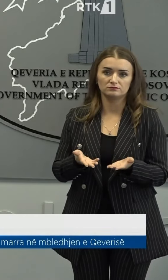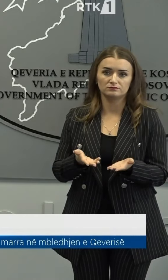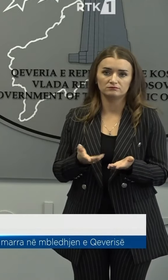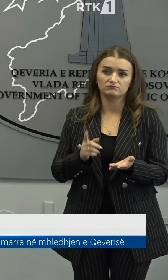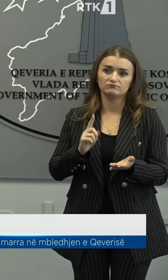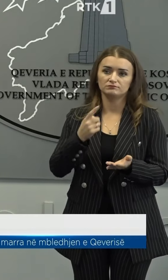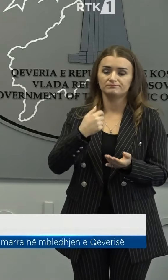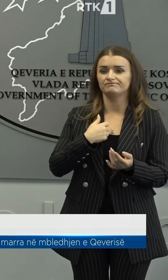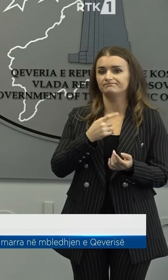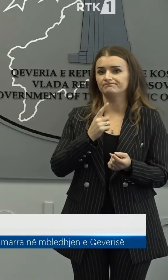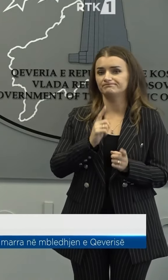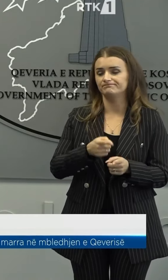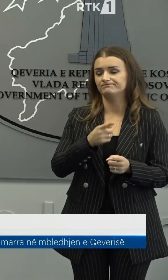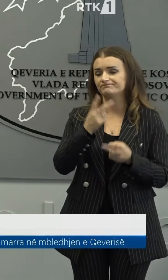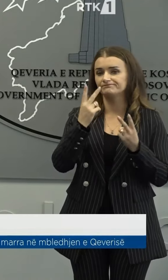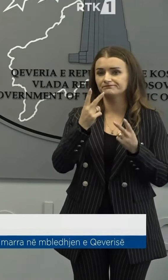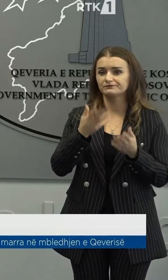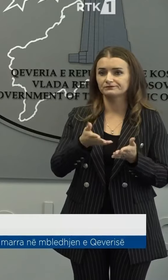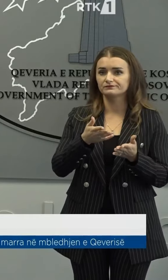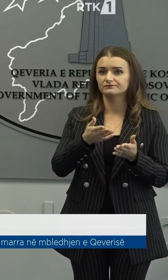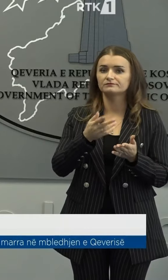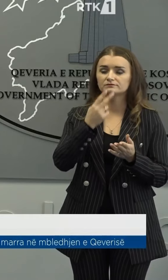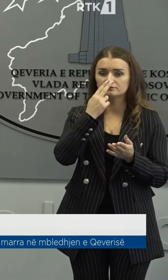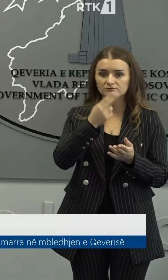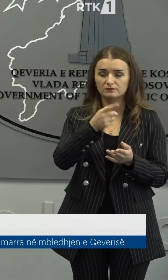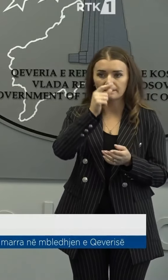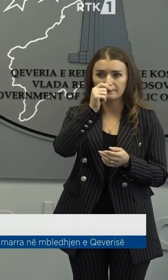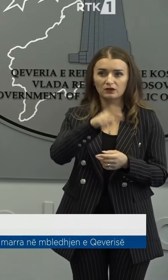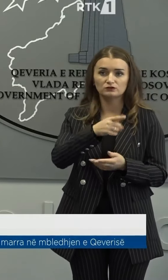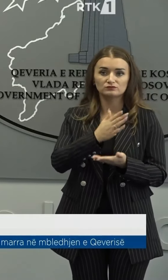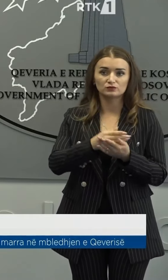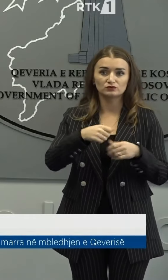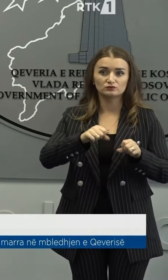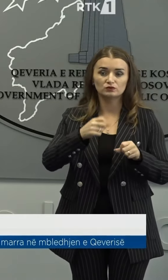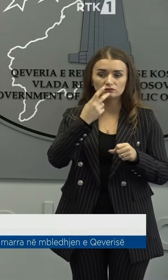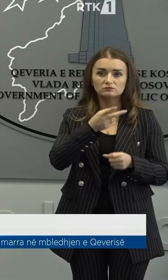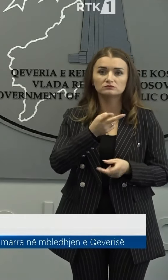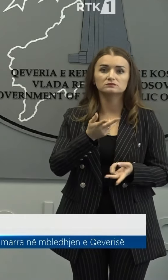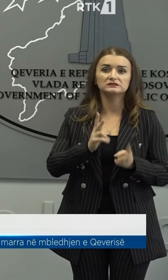të përqendruar tek i lënduari dhe tek